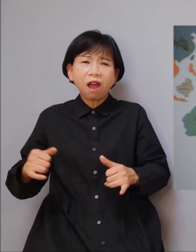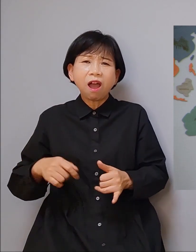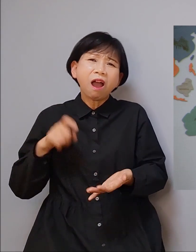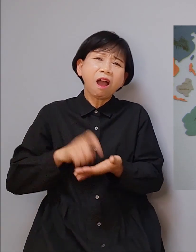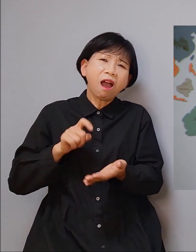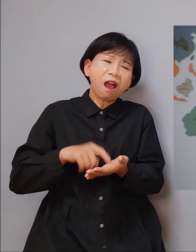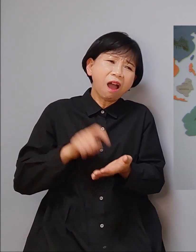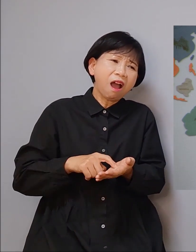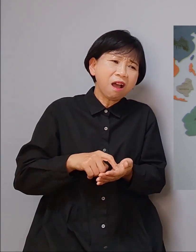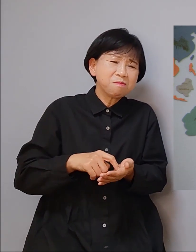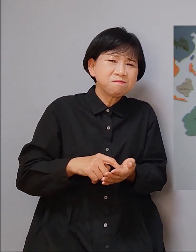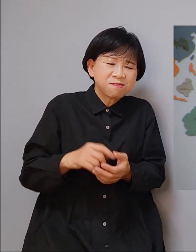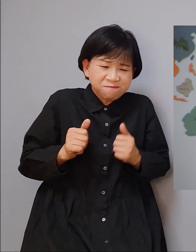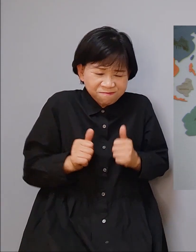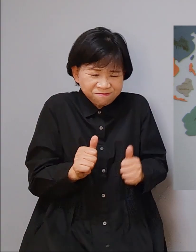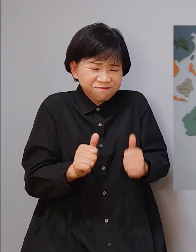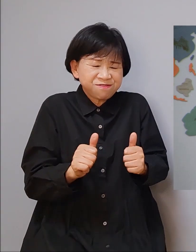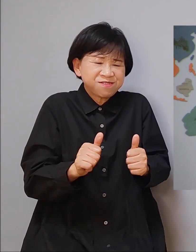건넜습니다.